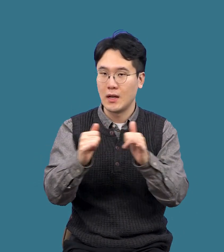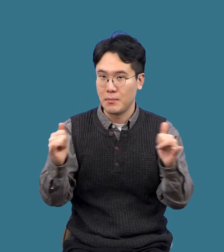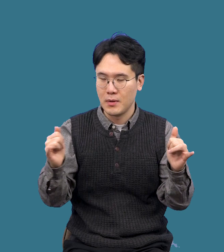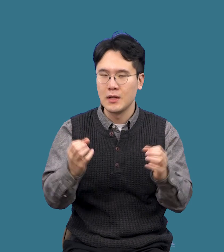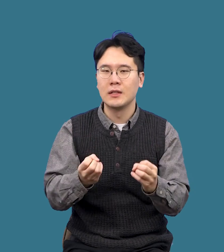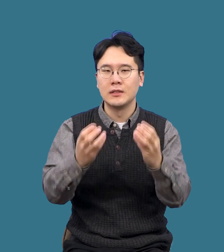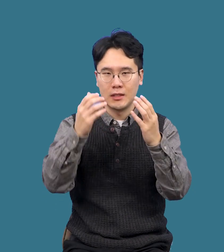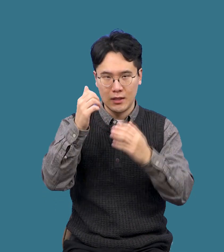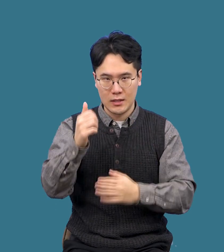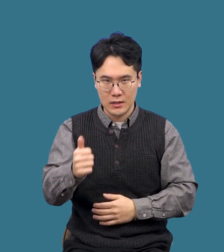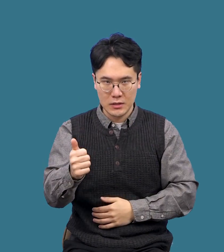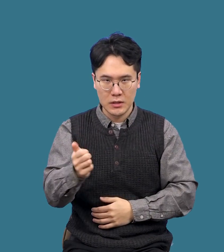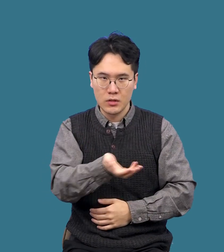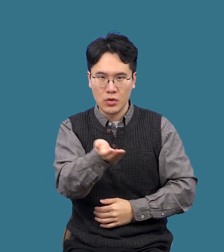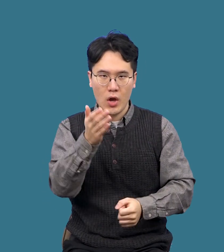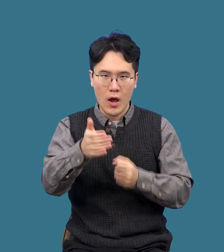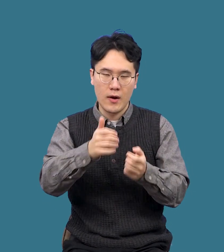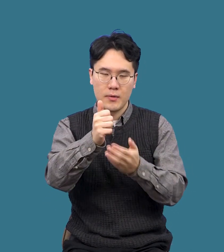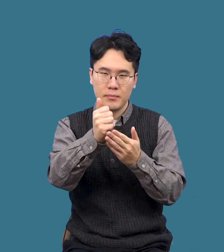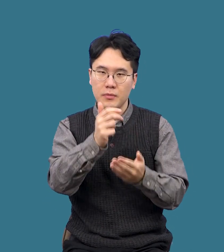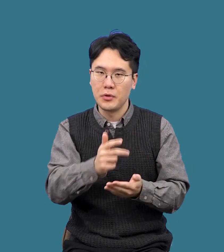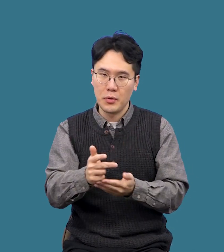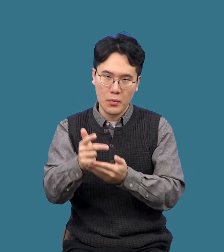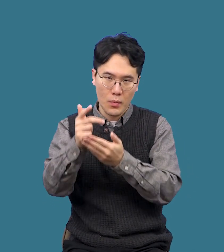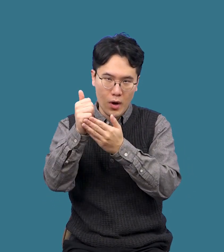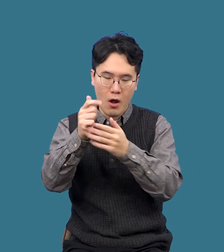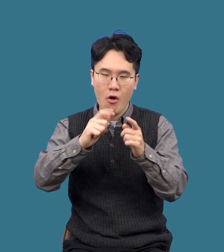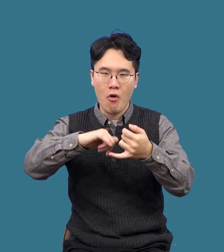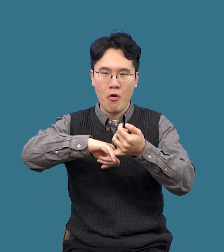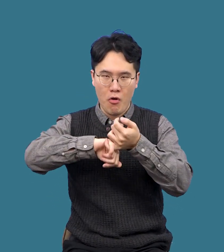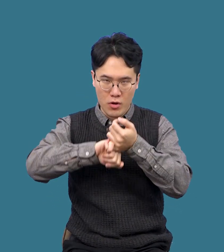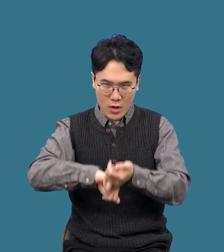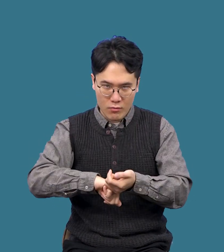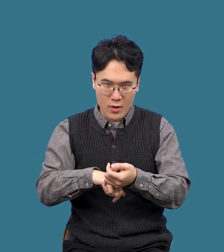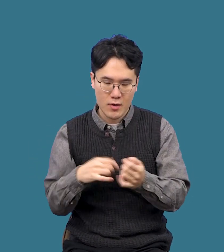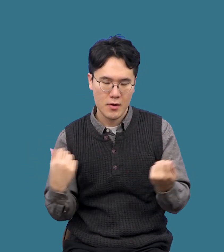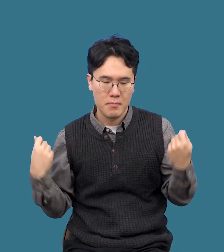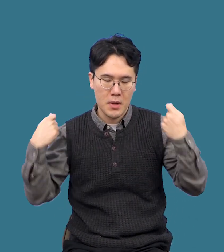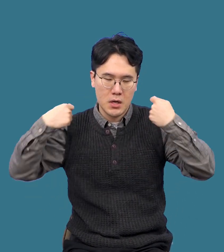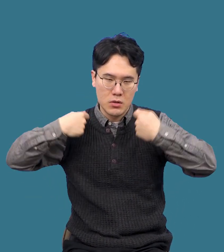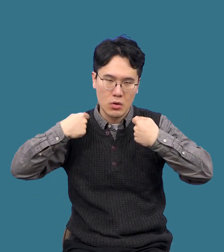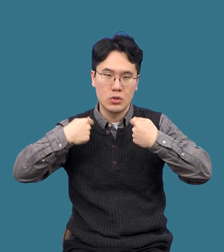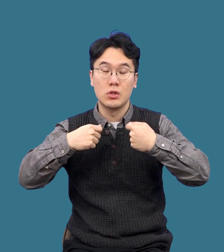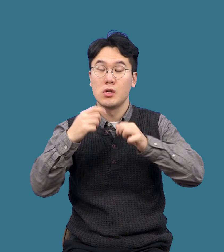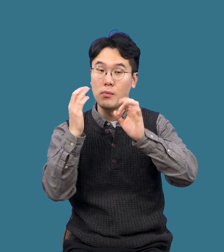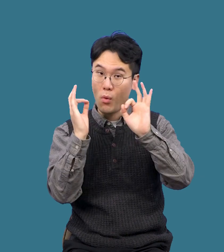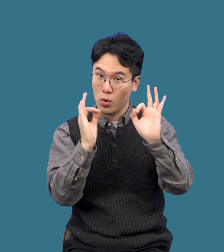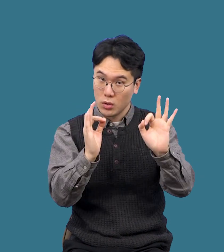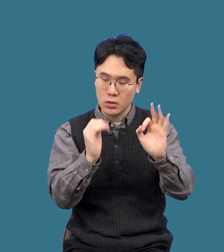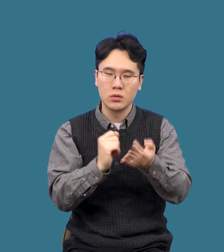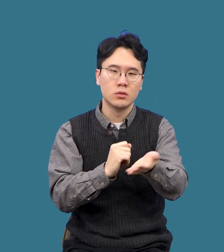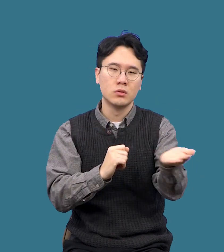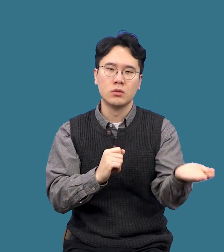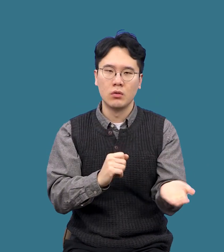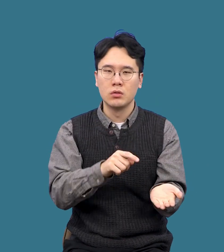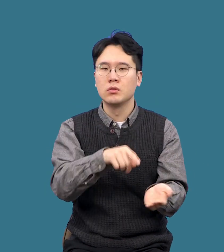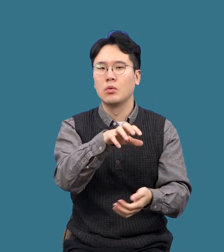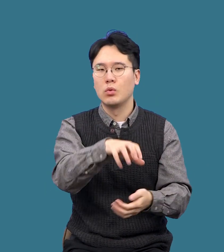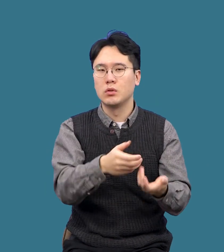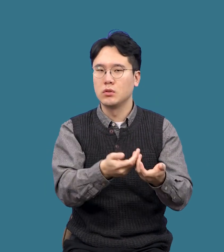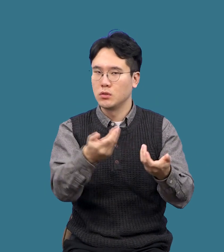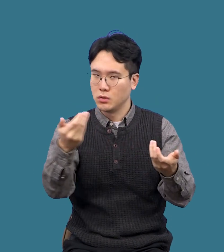하나님 여호와의 언약궤 메는 것을 보거든 너희는 있는 곳을 떠나 그